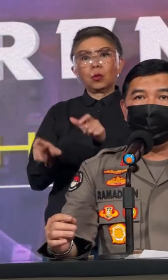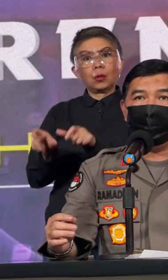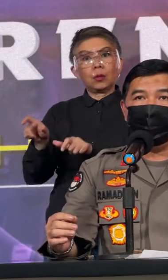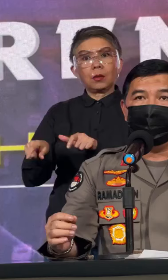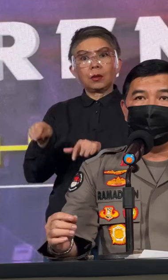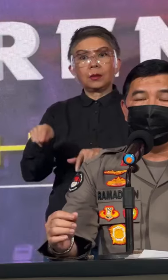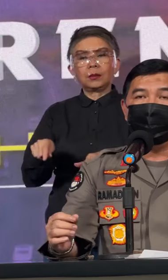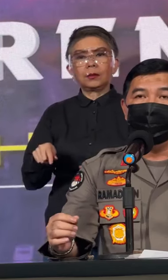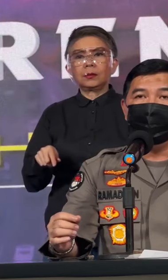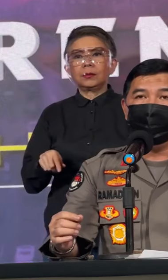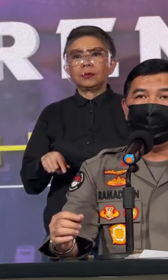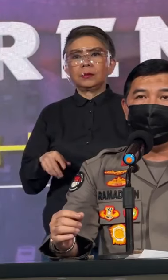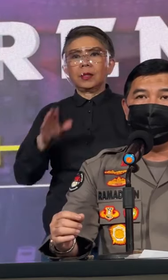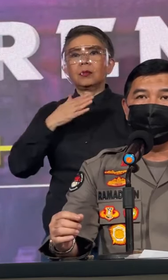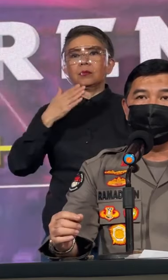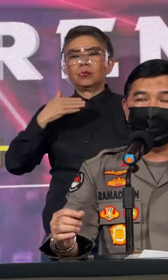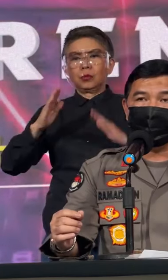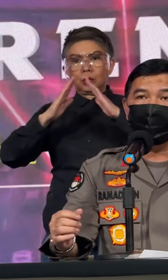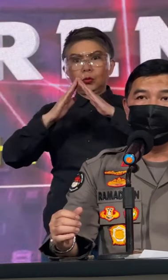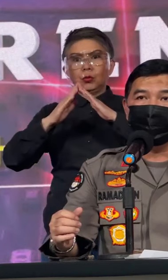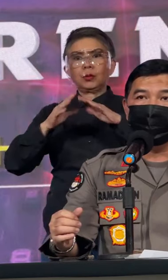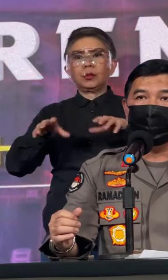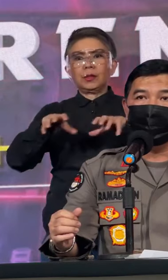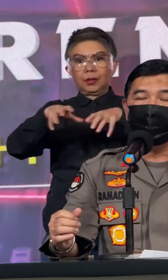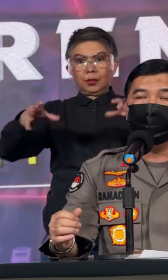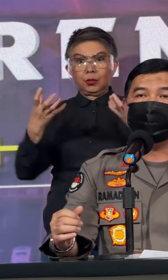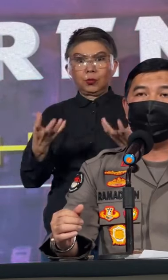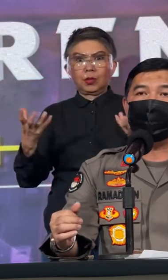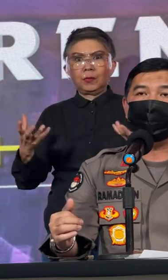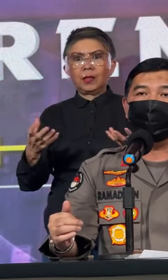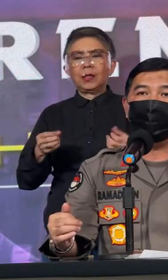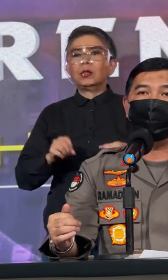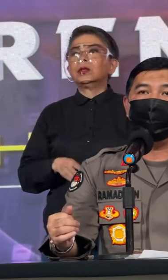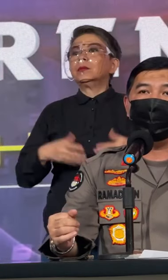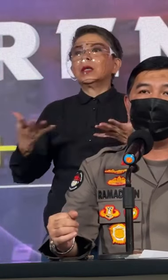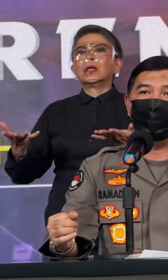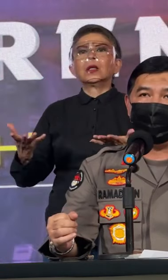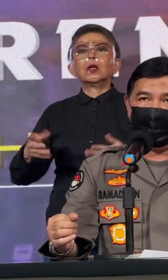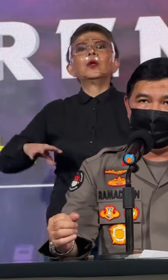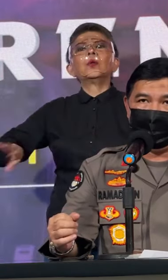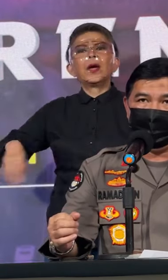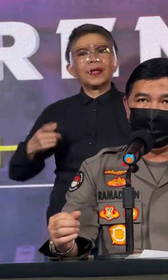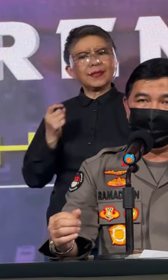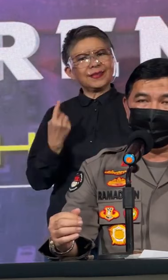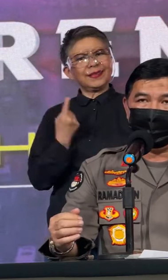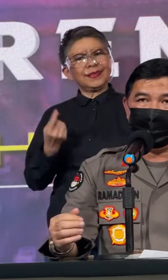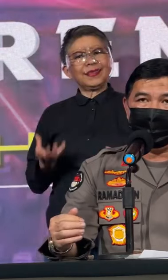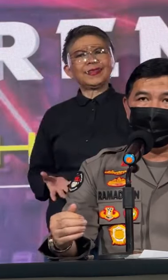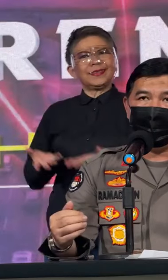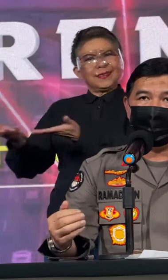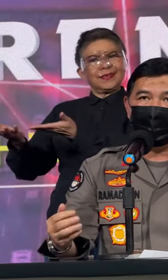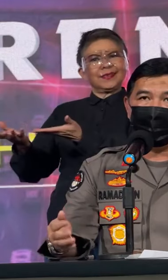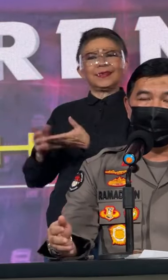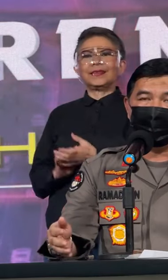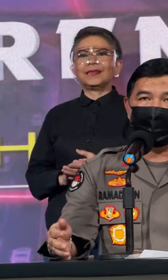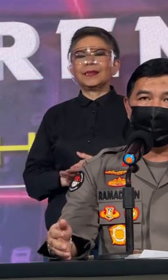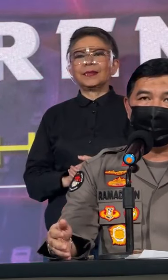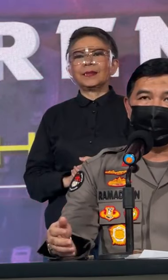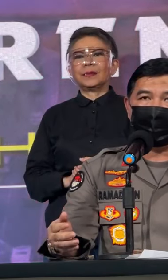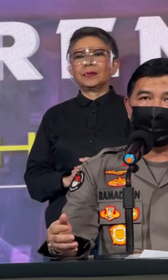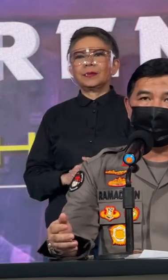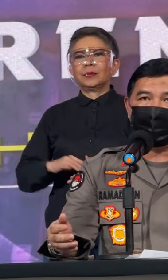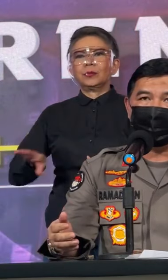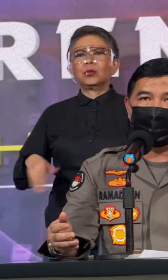para penghuni tersebut diserahkan oleh pihak keluarganya. Pihak